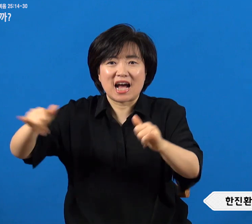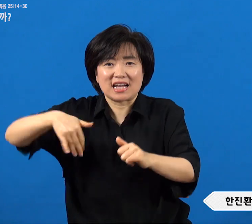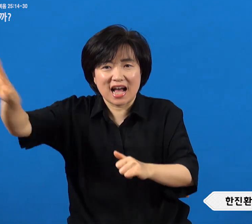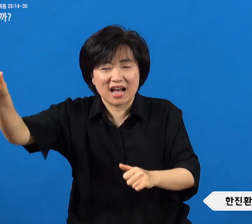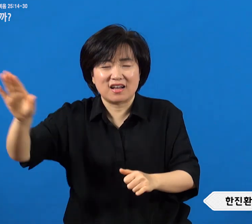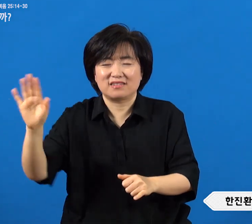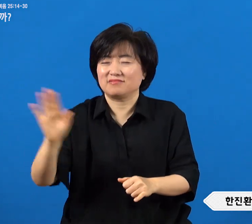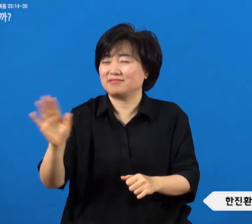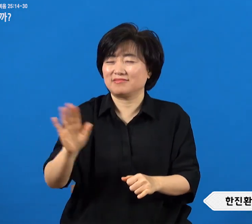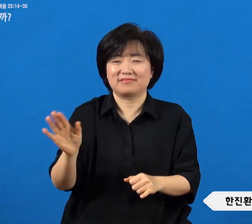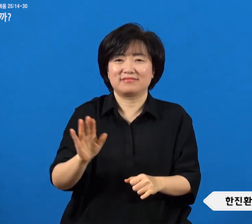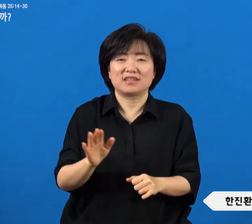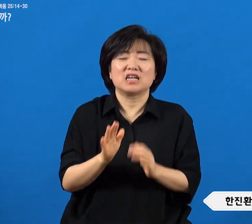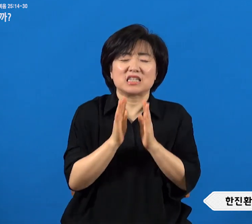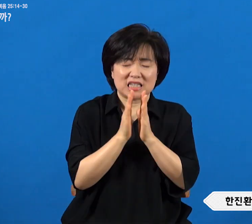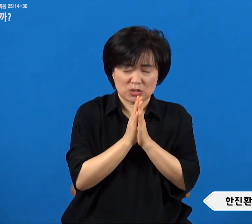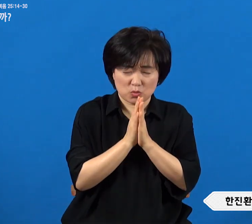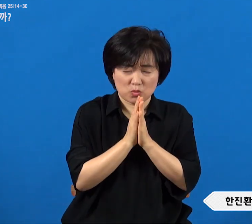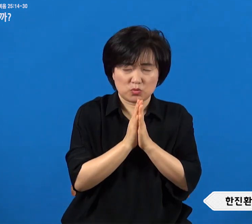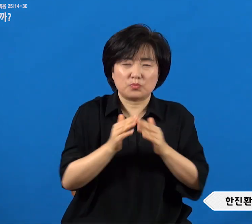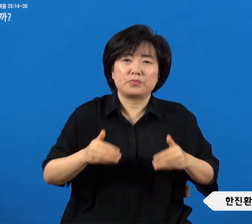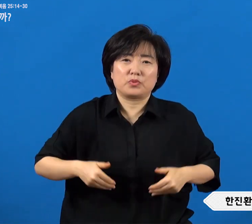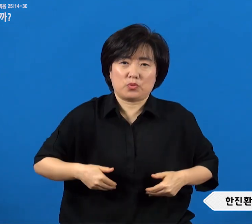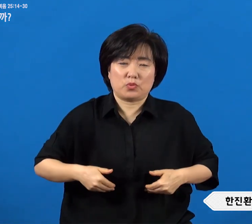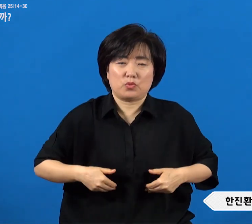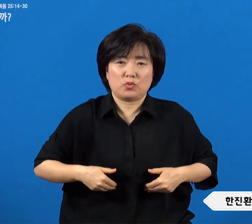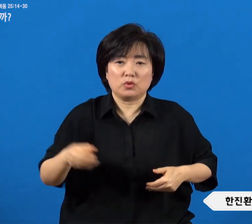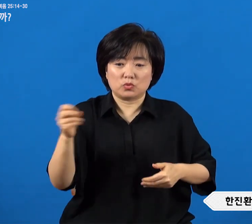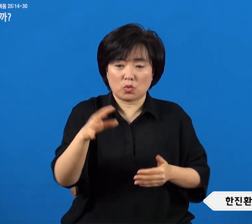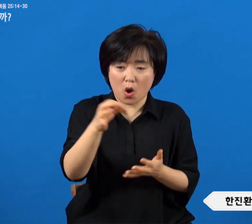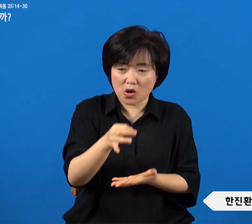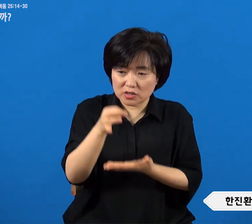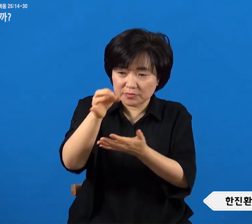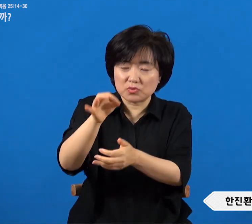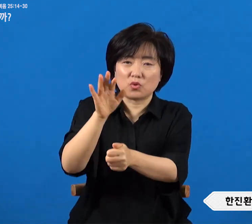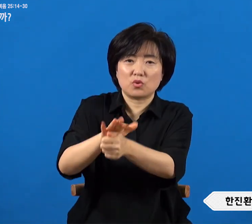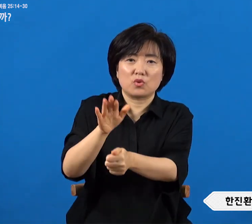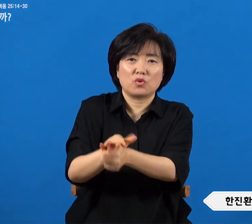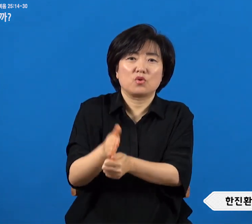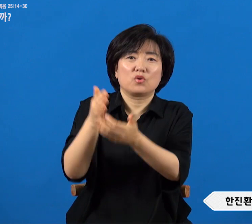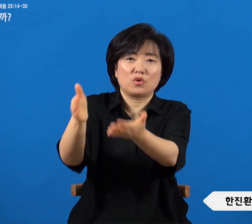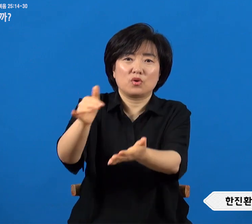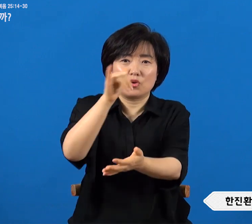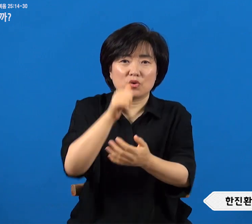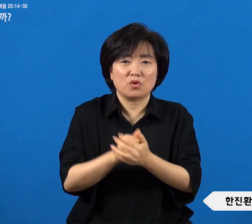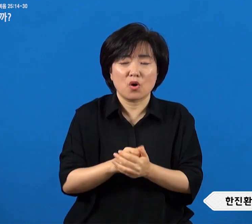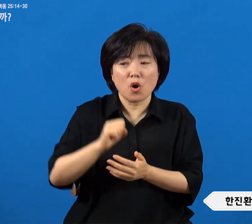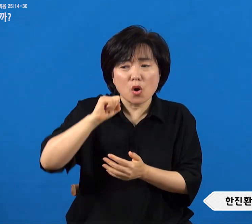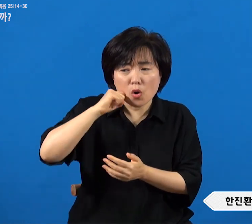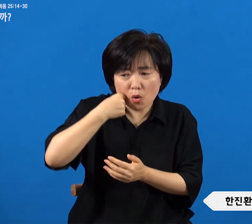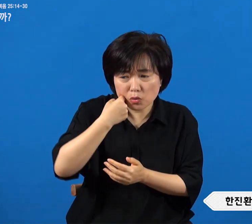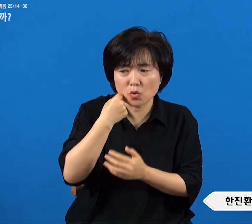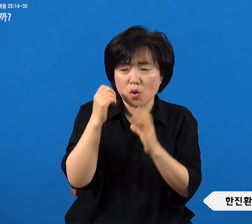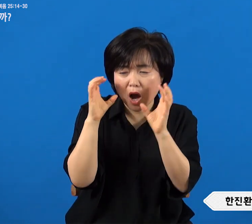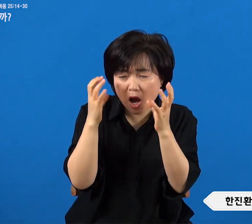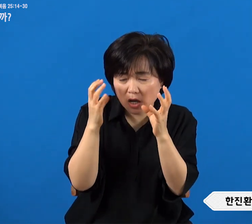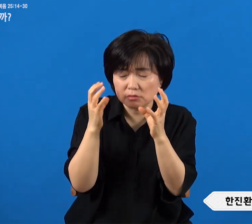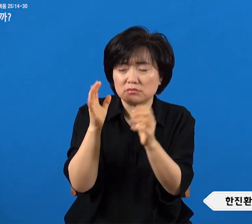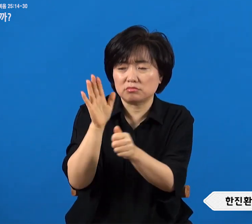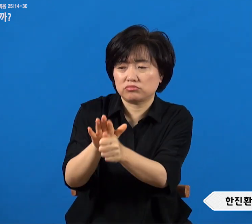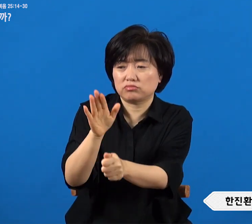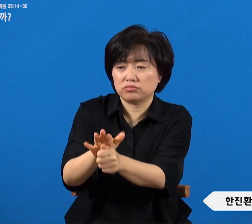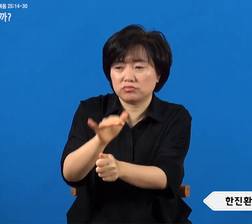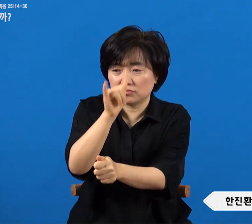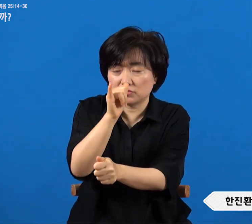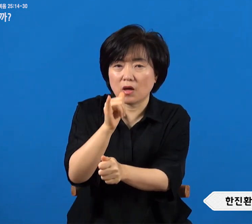있습니다. 또 물질로 헌신할 수도 있습니다. 어려운 아이들을 돌보는